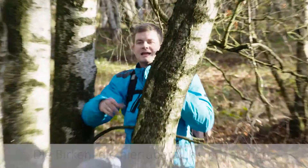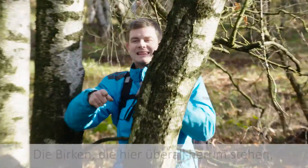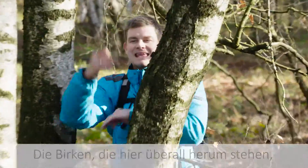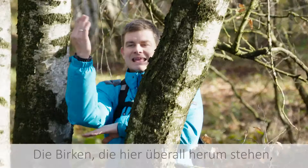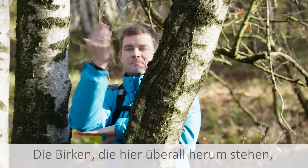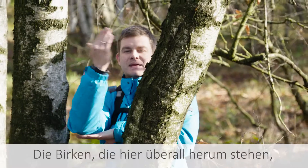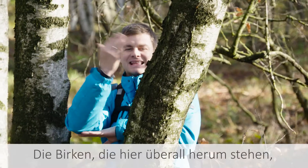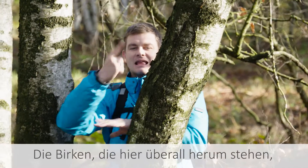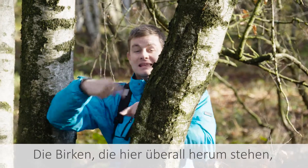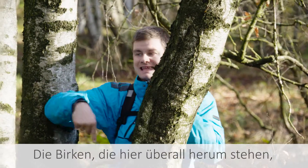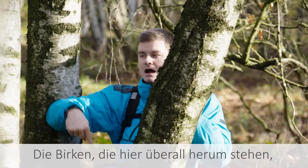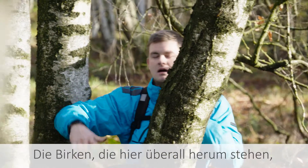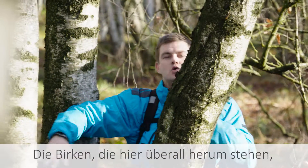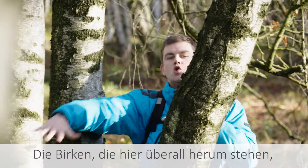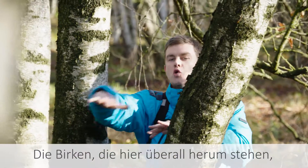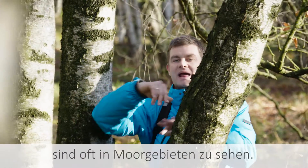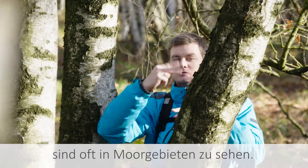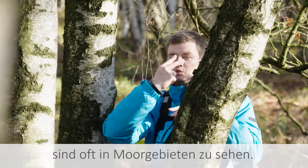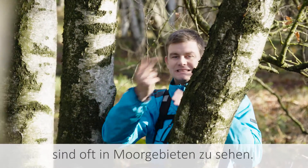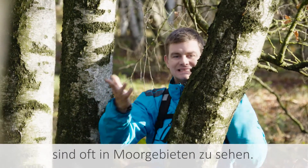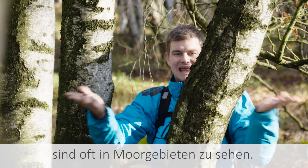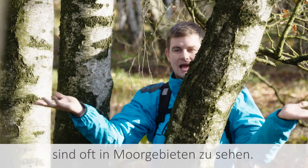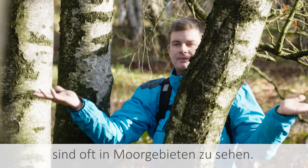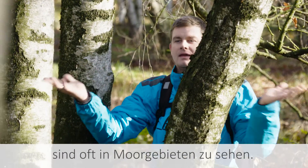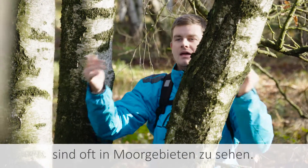Die Birken, die hier überall herumstehen, sind oft in Moorgebieten zu sehen.